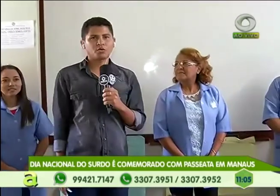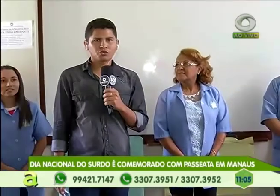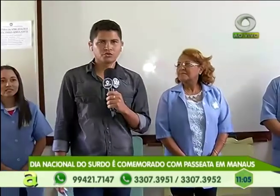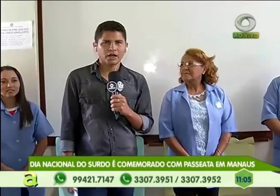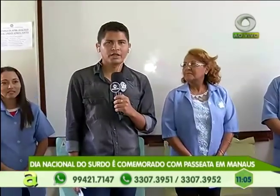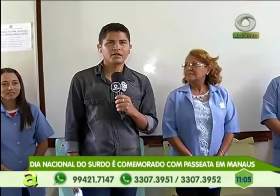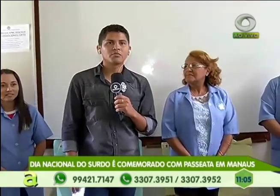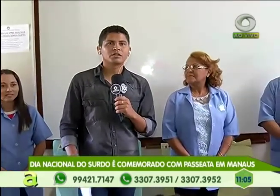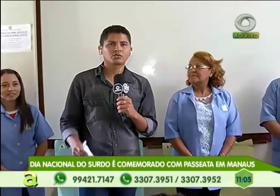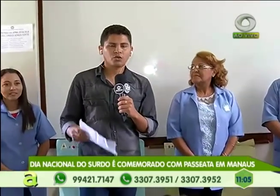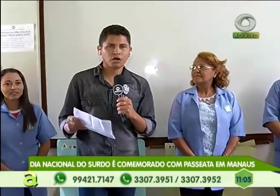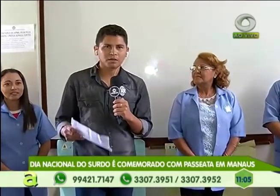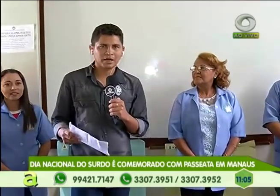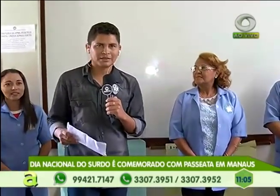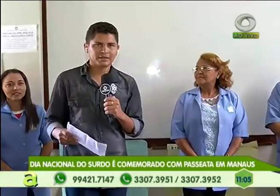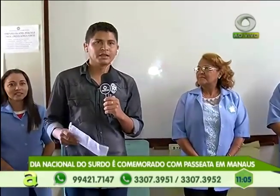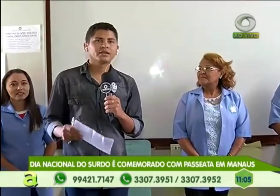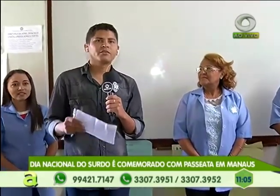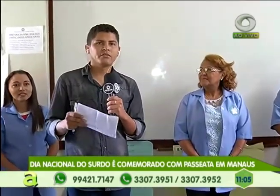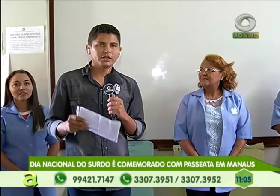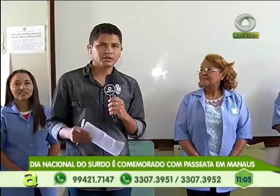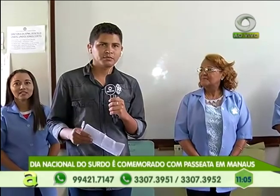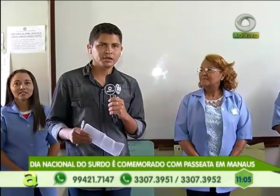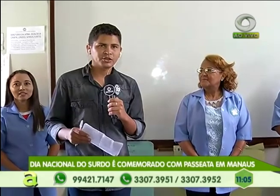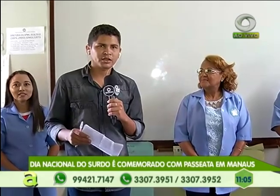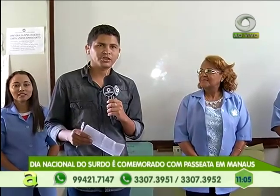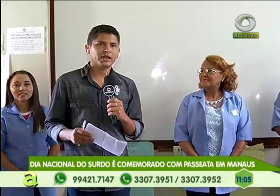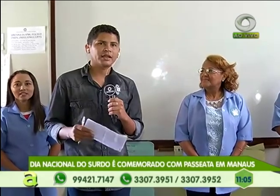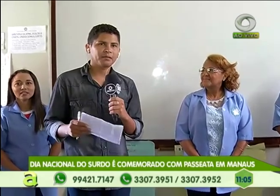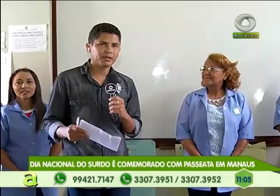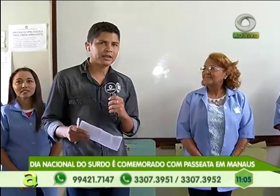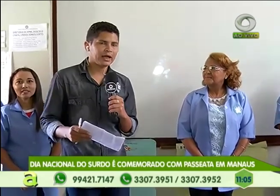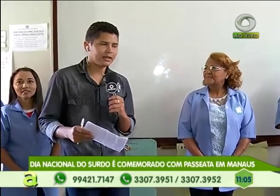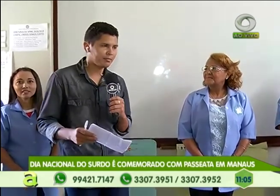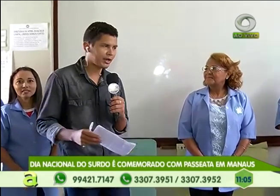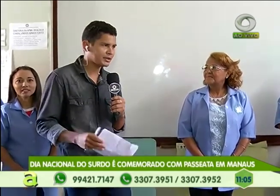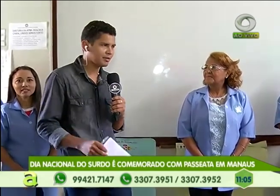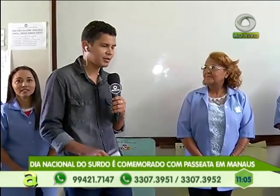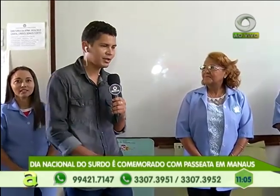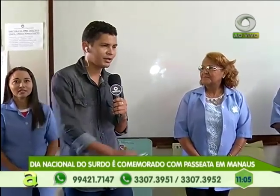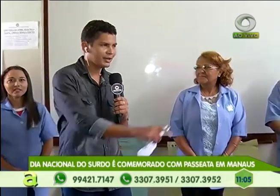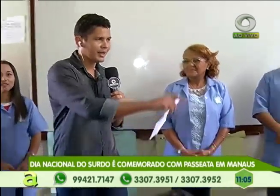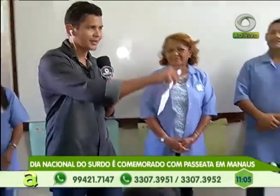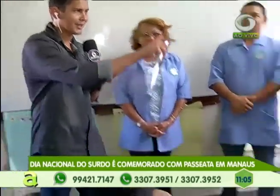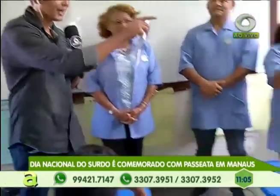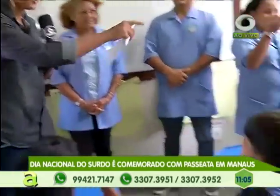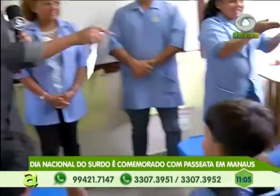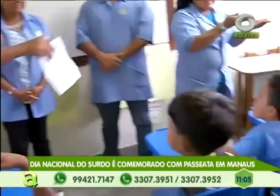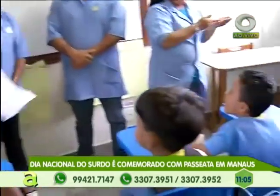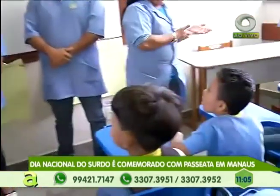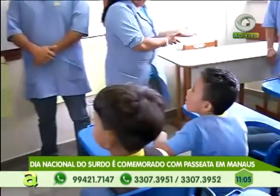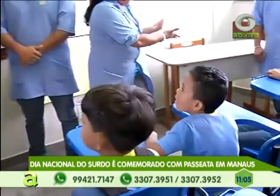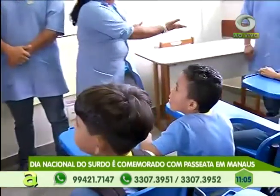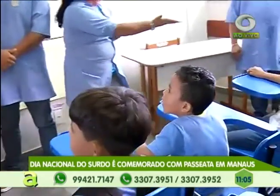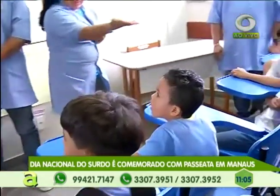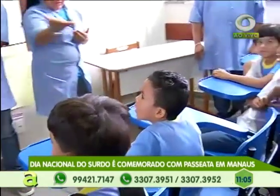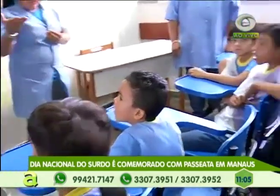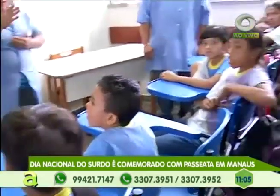Augusto Carneiro. uma escola, Márcia, que felizmente ela já é adaptada, né? Pra receber essa garotada aqui, a criançada que estão aqui